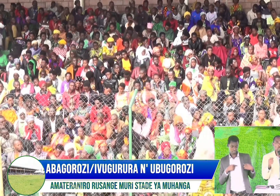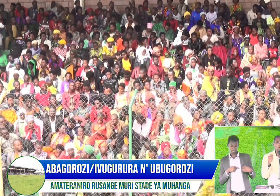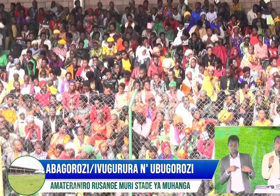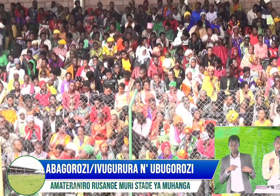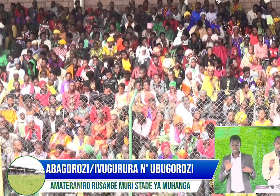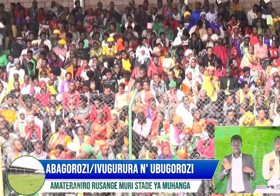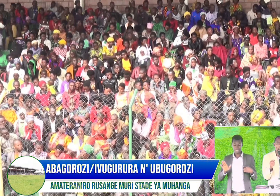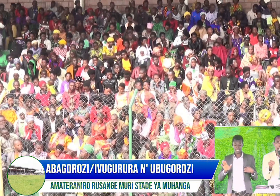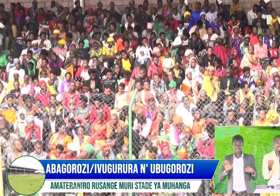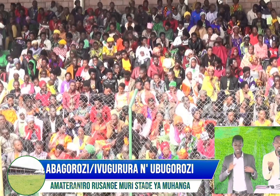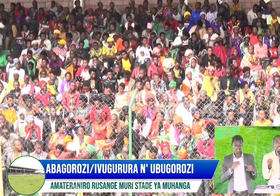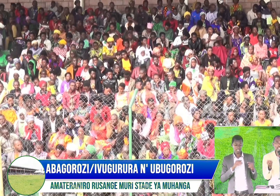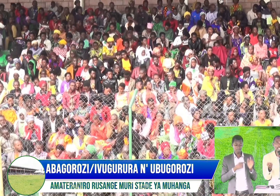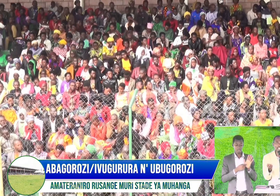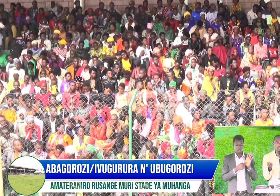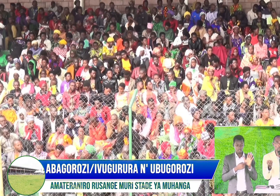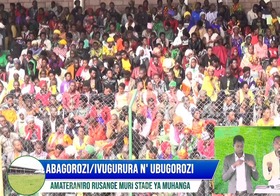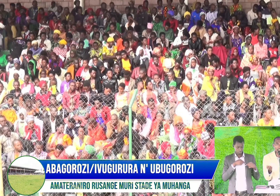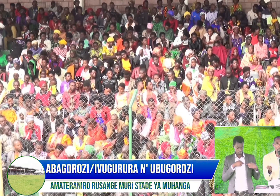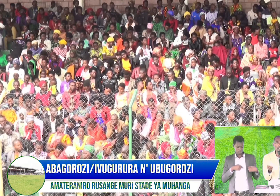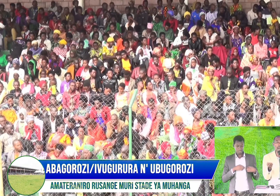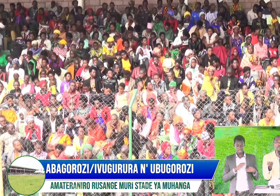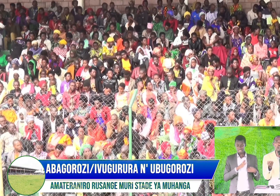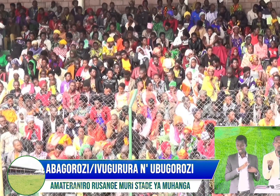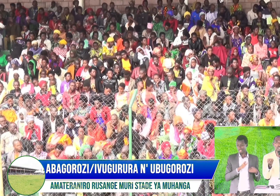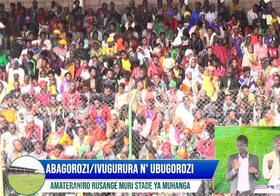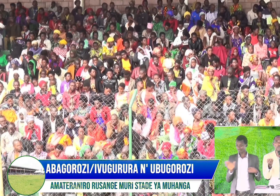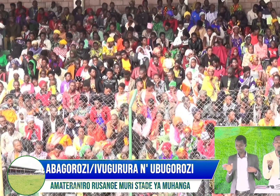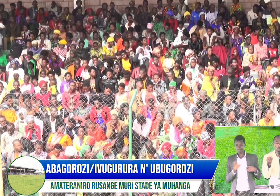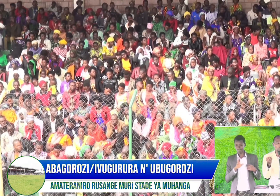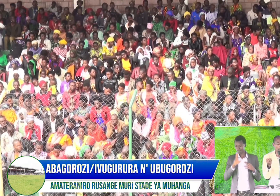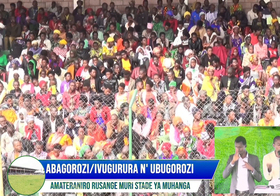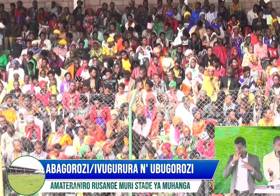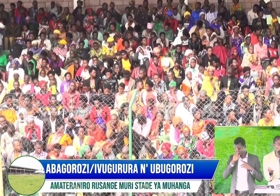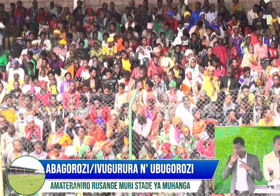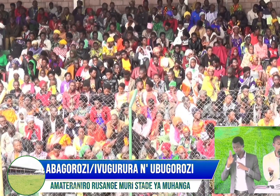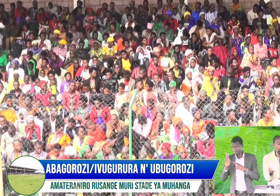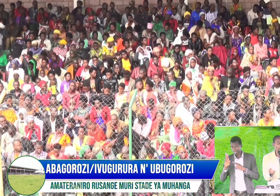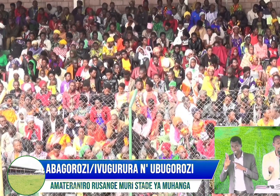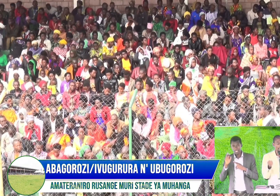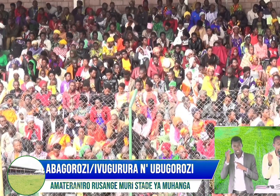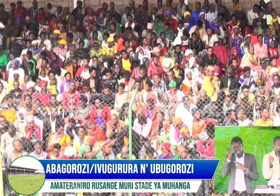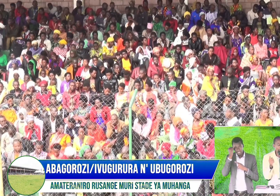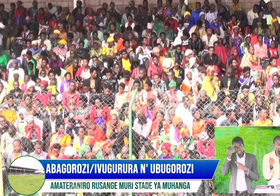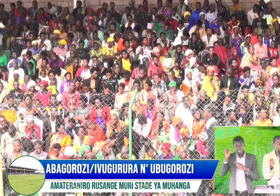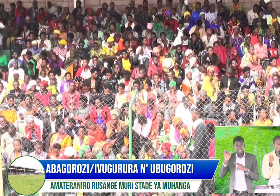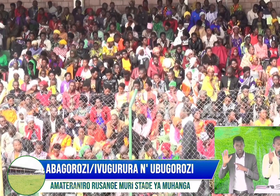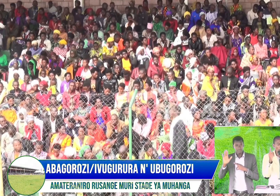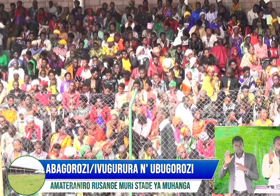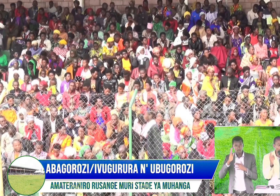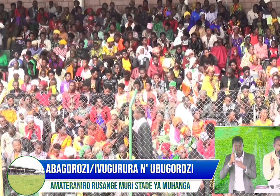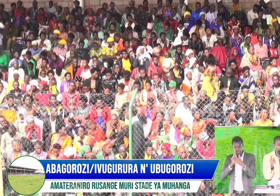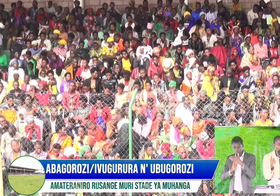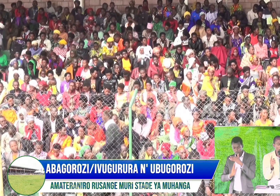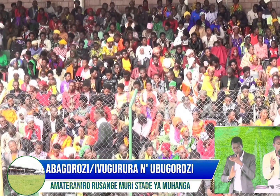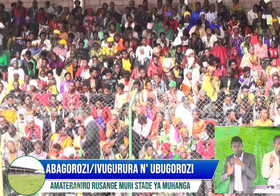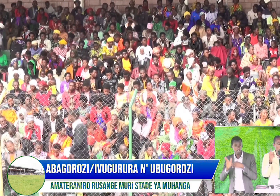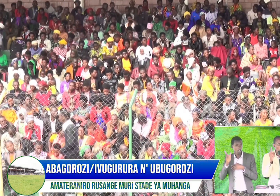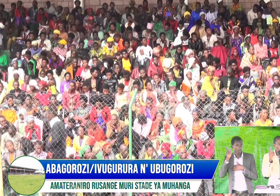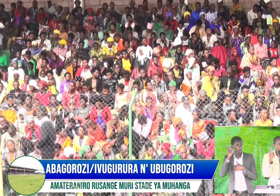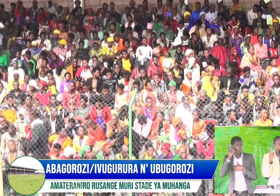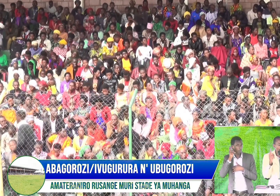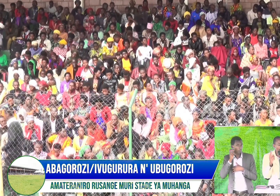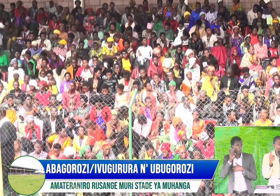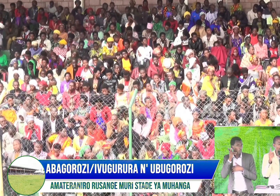nubwo bari kunyuranya nawe ariko ibitekerezo byabo nabyo ugaca bugufi ukabyumva kandi kubahana